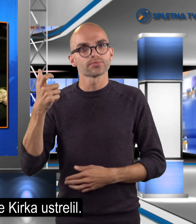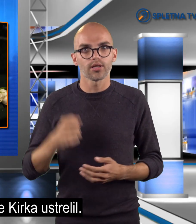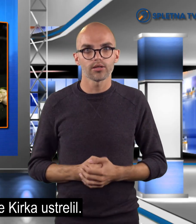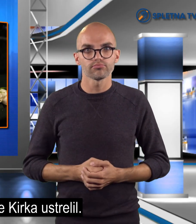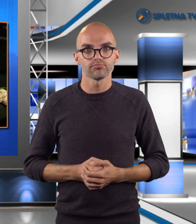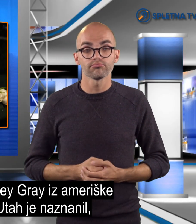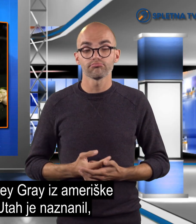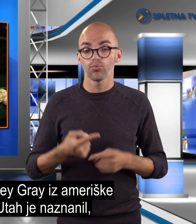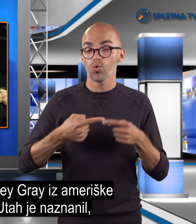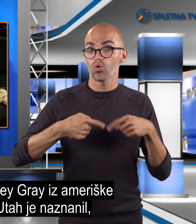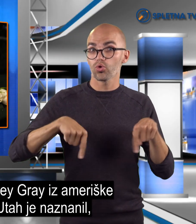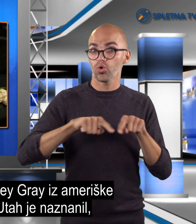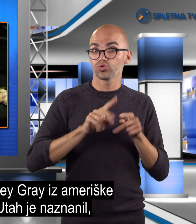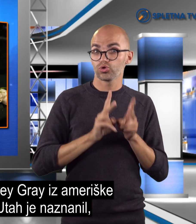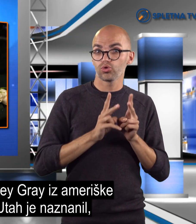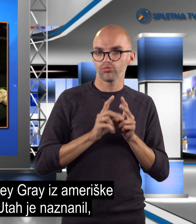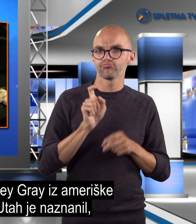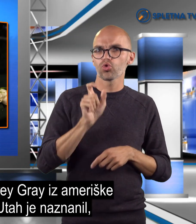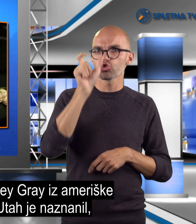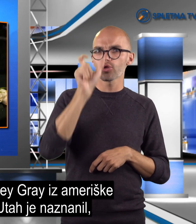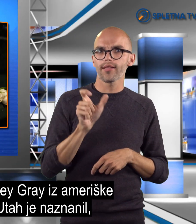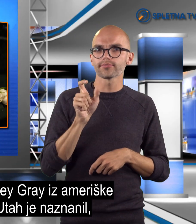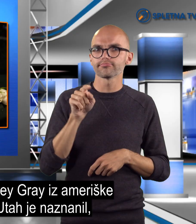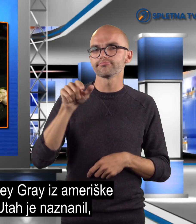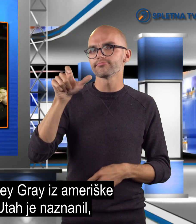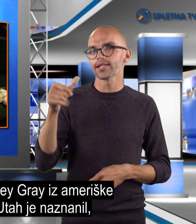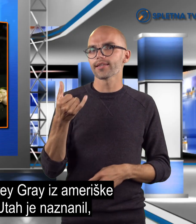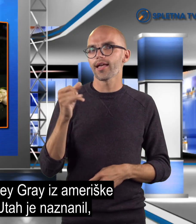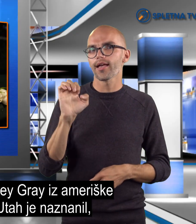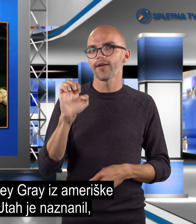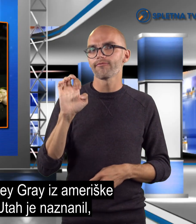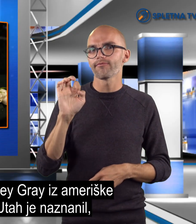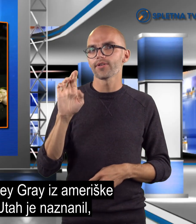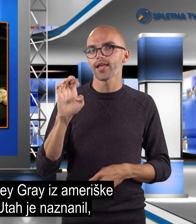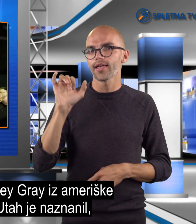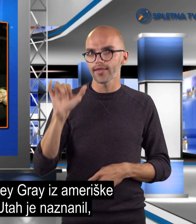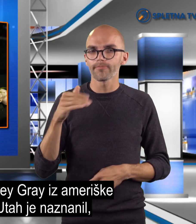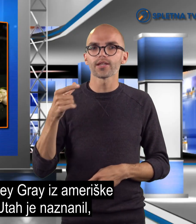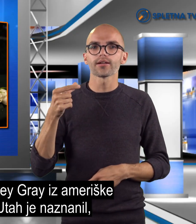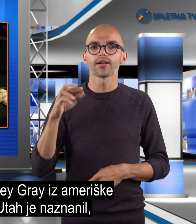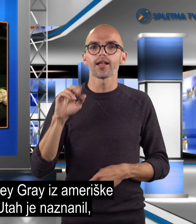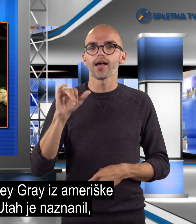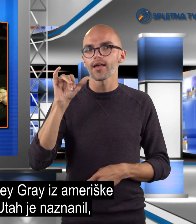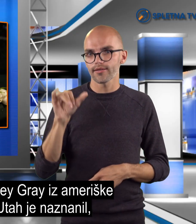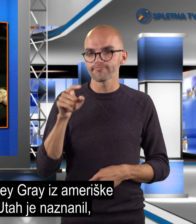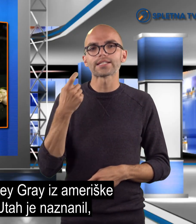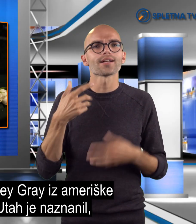Okrožni tožilec Jeffrey Gray iz ameriške zvezne države Utah je naznanil, da bo zahteval smrtno